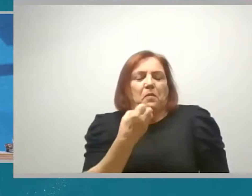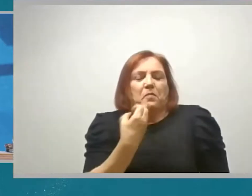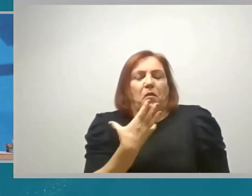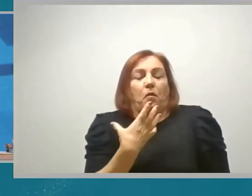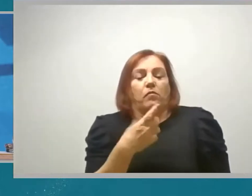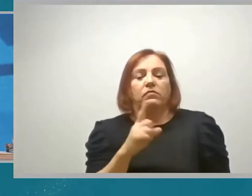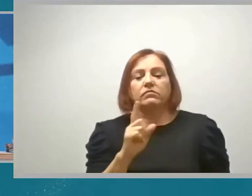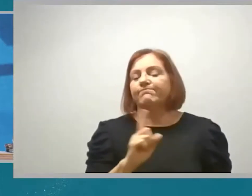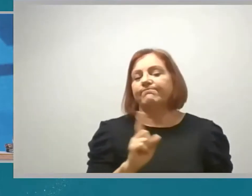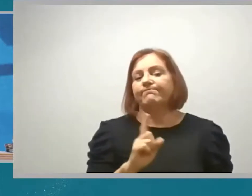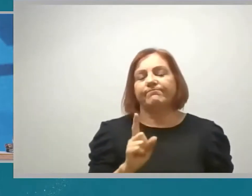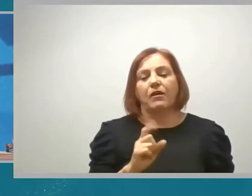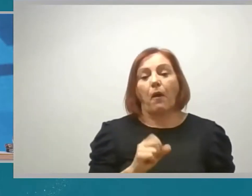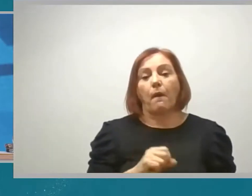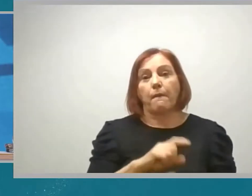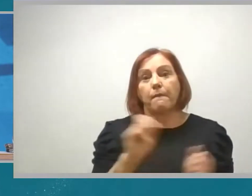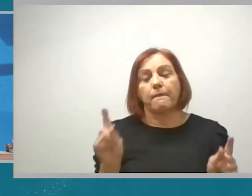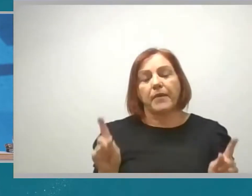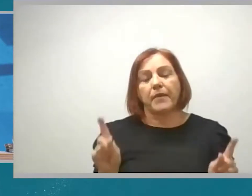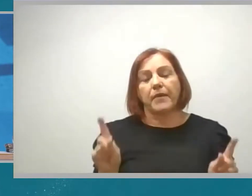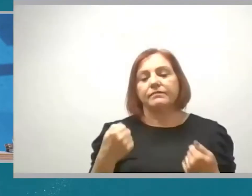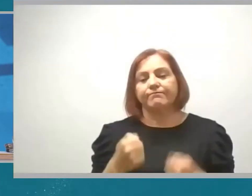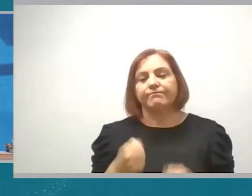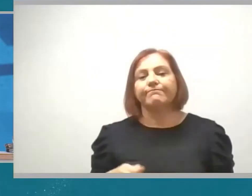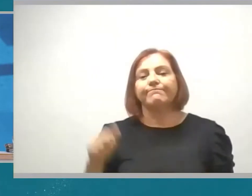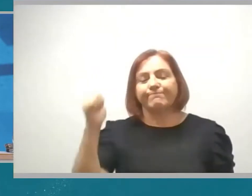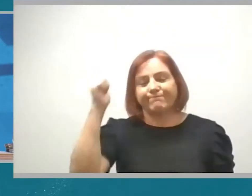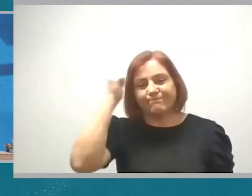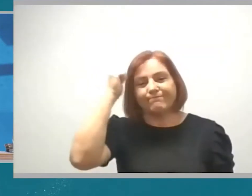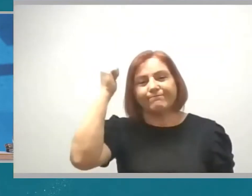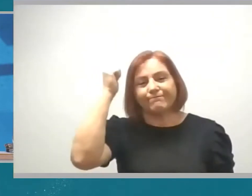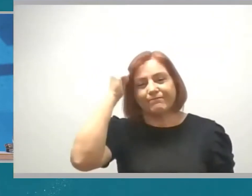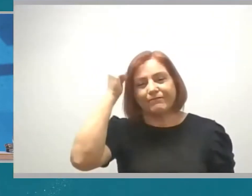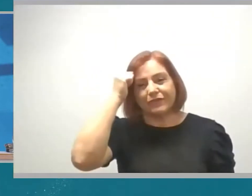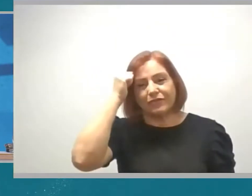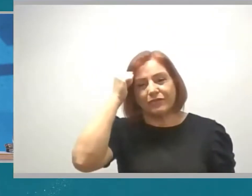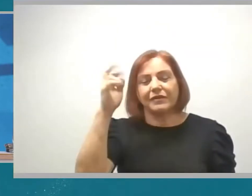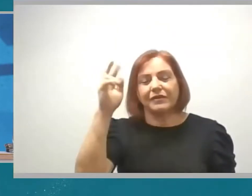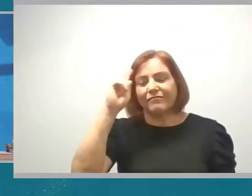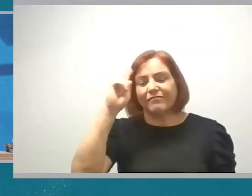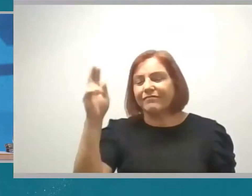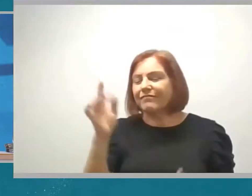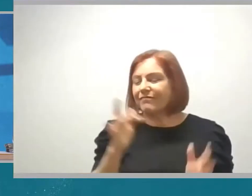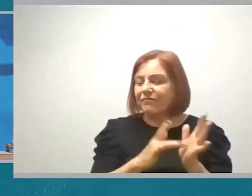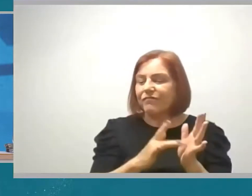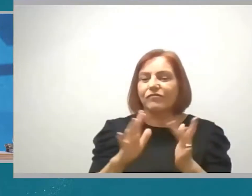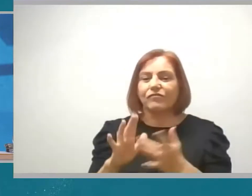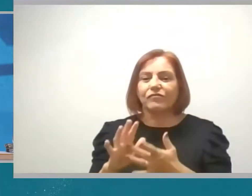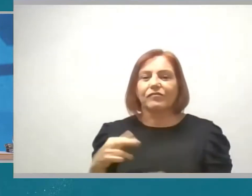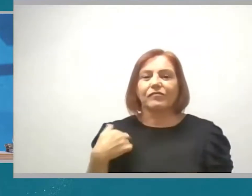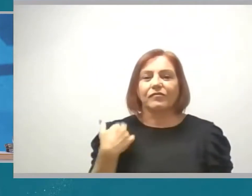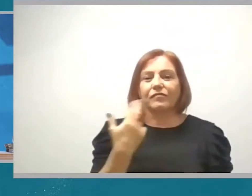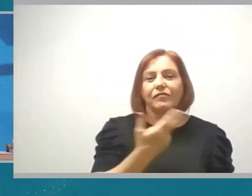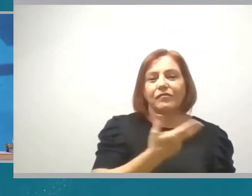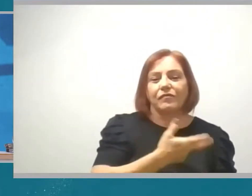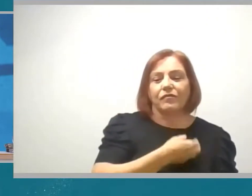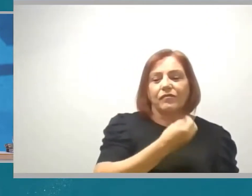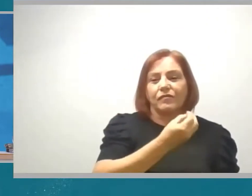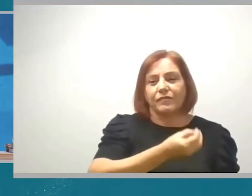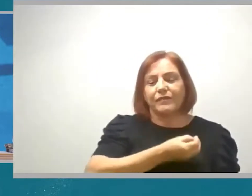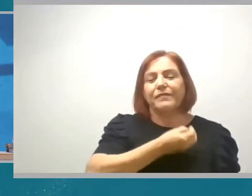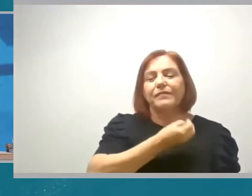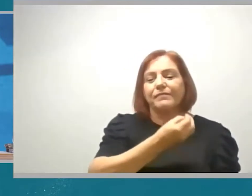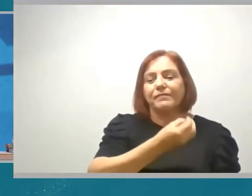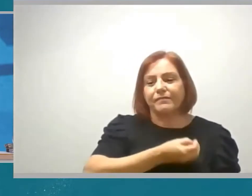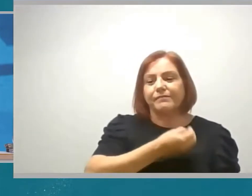arrependimento. Senhor Jesus, principalmente, irmãos, a nossa vida da alma é um grande inimigo de